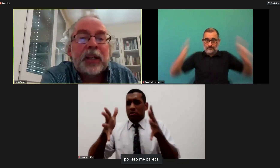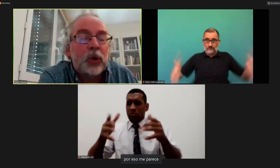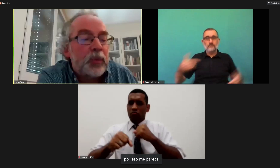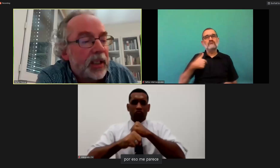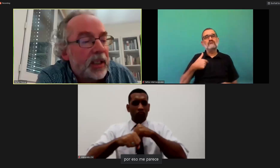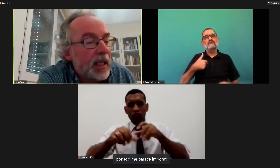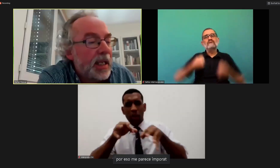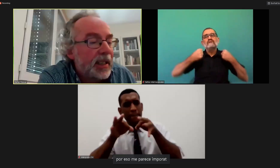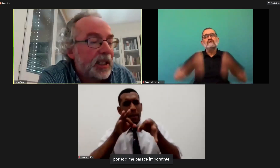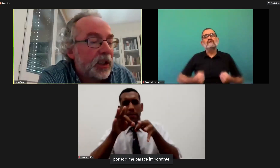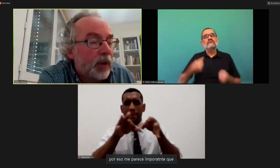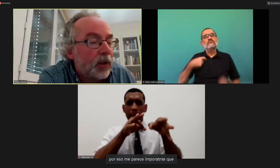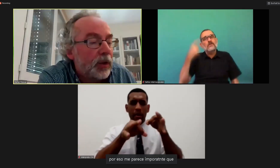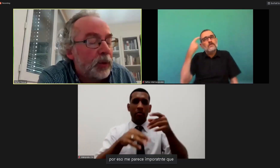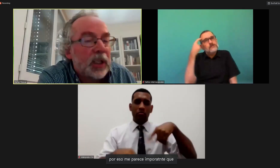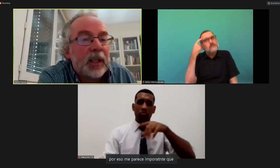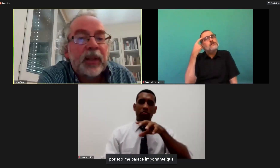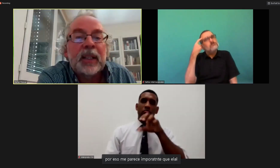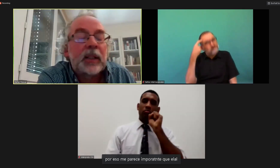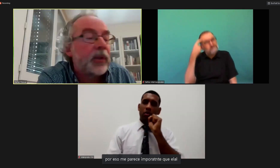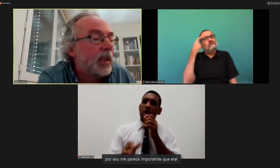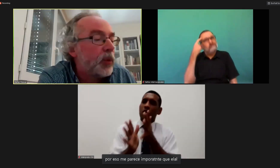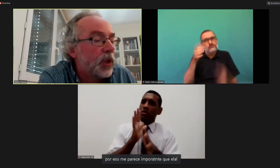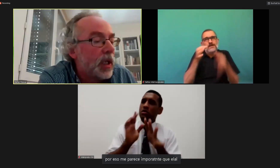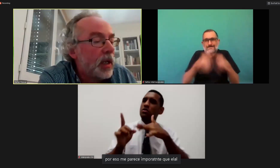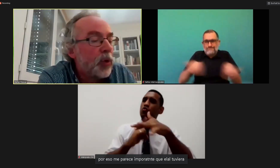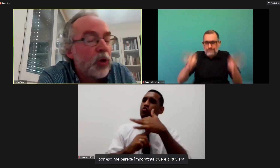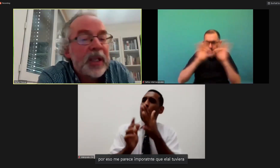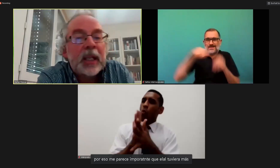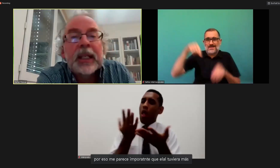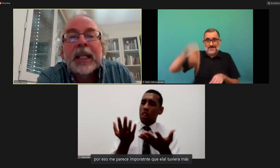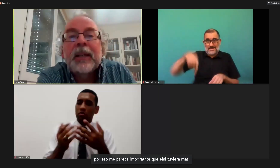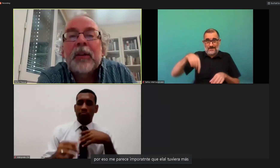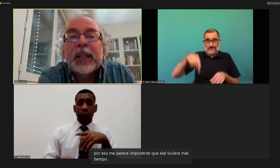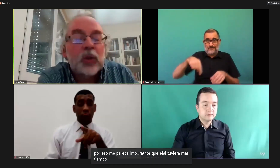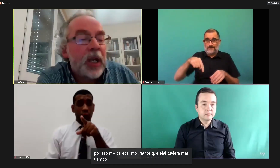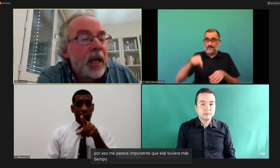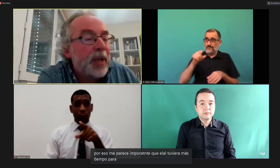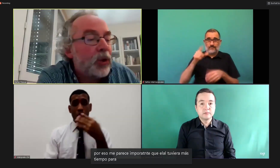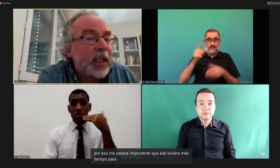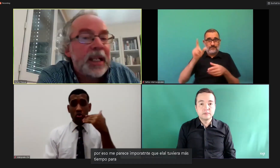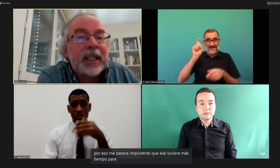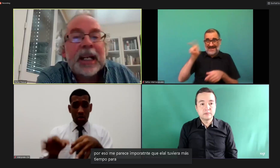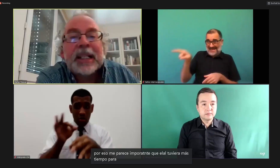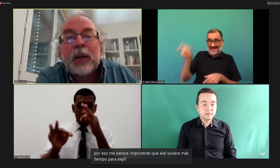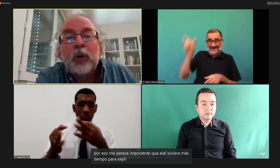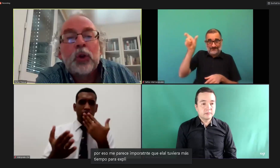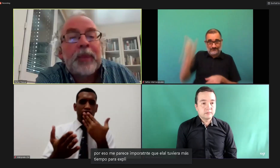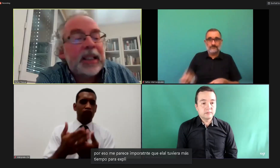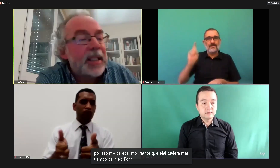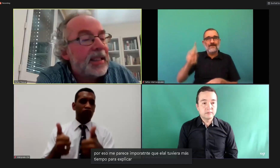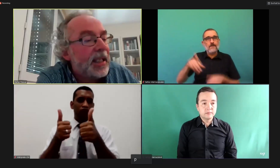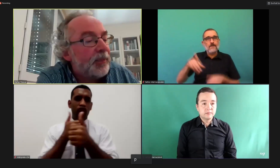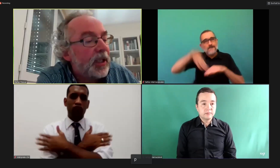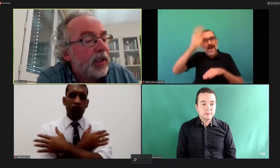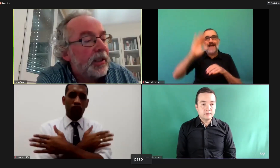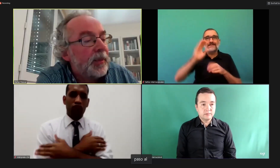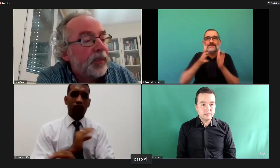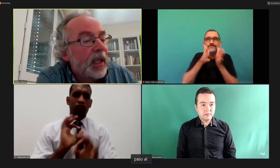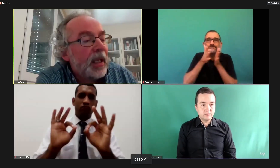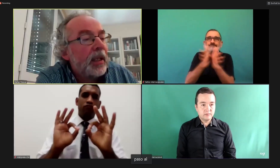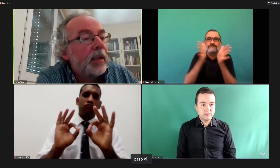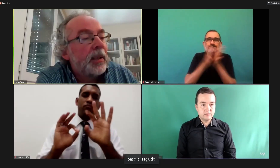desarrollar y explicarnos bien esa situación, ¿no? Y muchas gracias, Ana Lucía, por lo bien que lo has hecho. Paso ahora al segundo